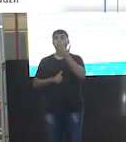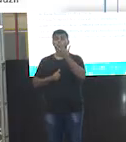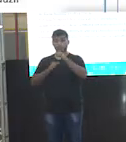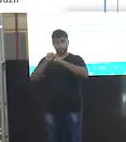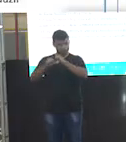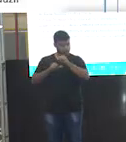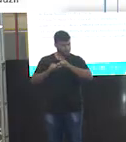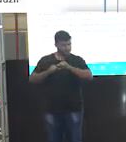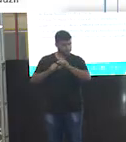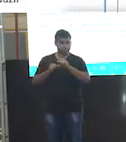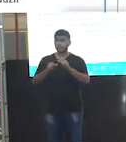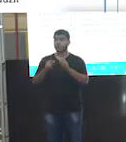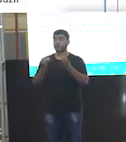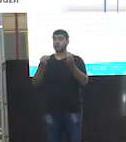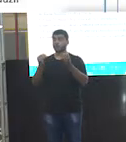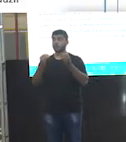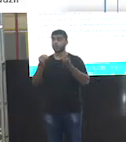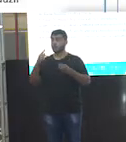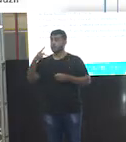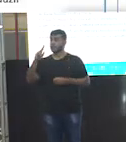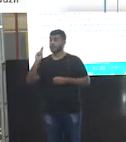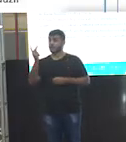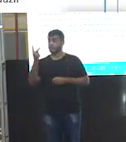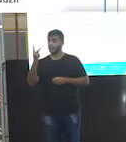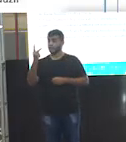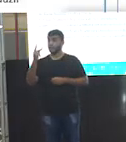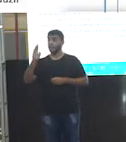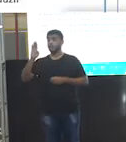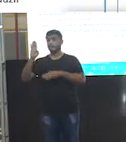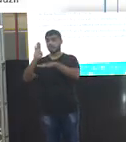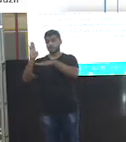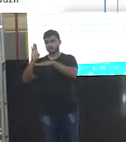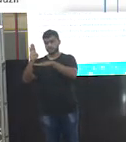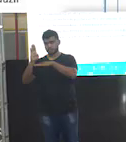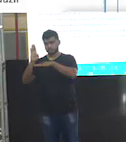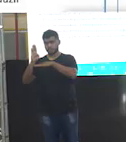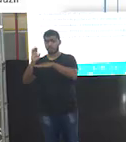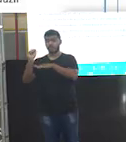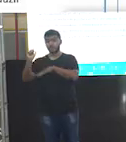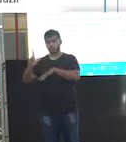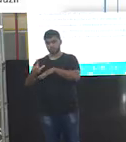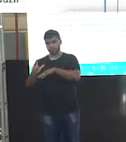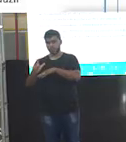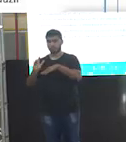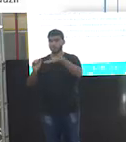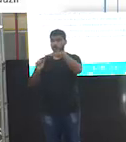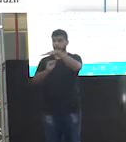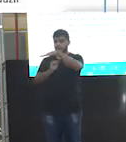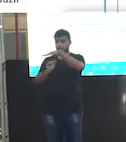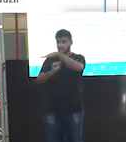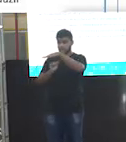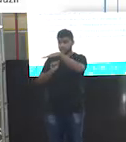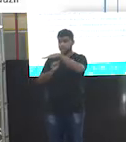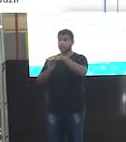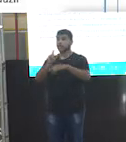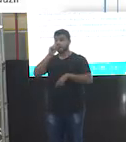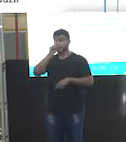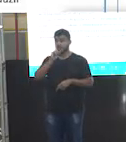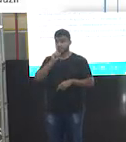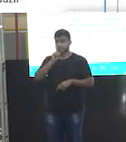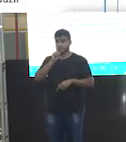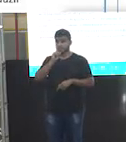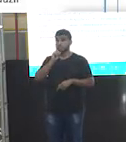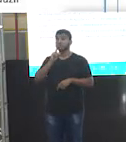básico, verde no pH neutro e amarelo no pH ácido. Você não precisa saber